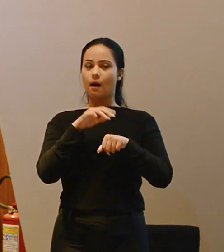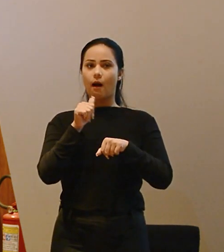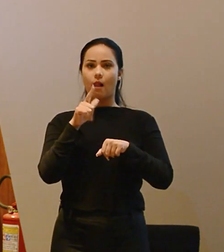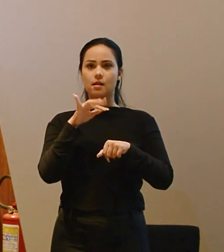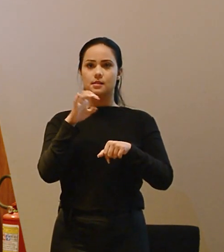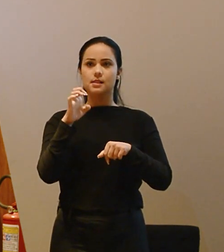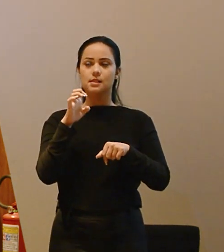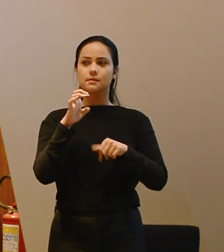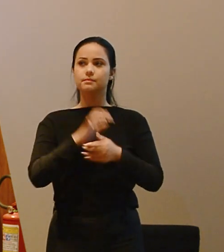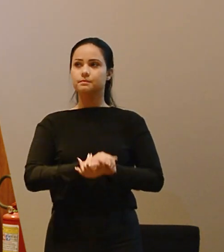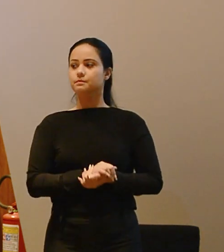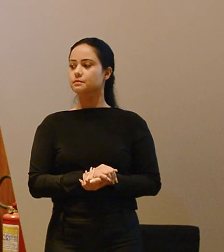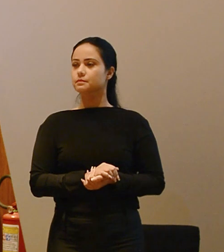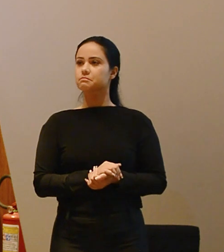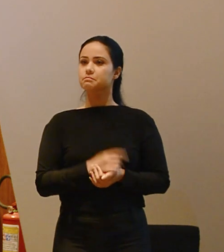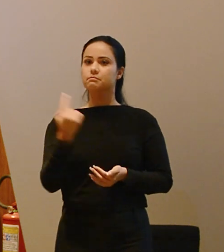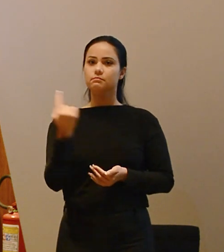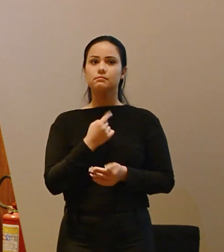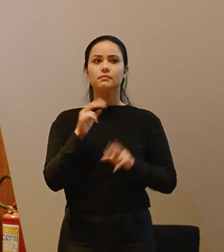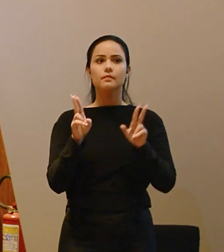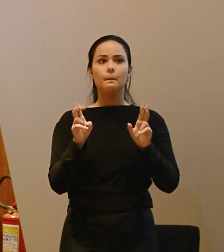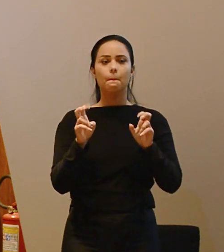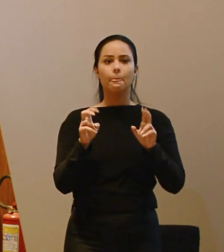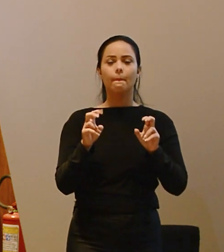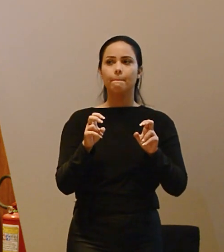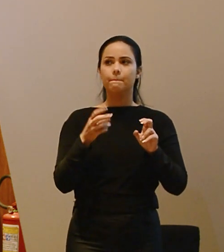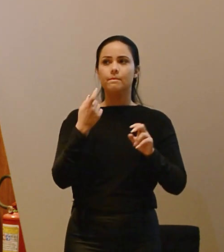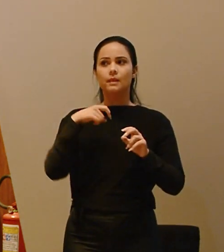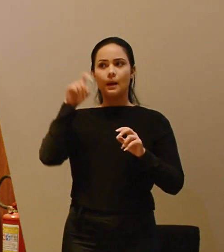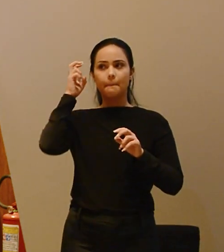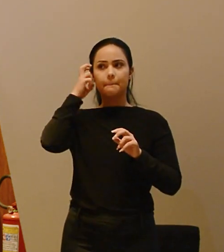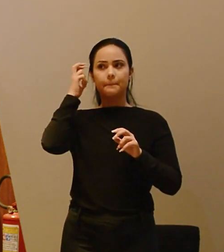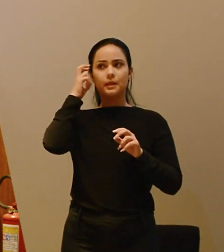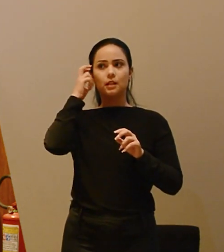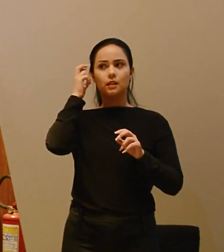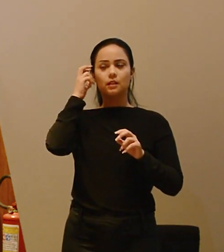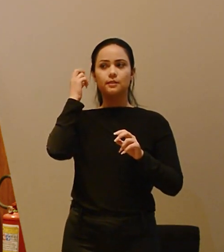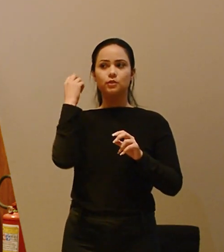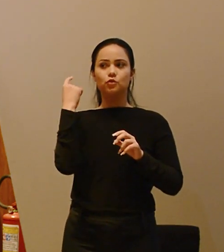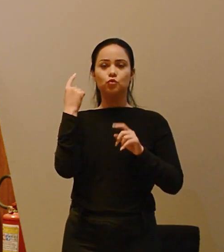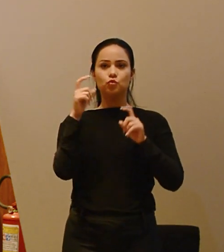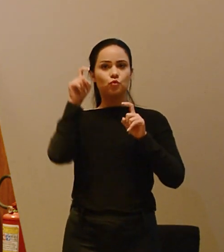Alice Takeuchi. Ela traz o tema implante coclear bilateral e